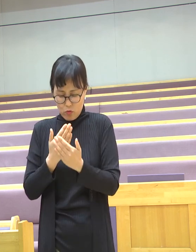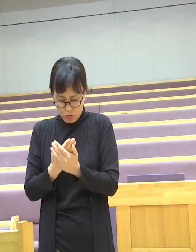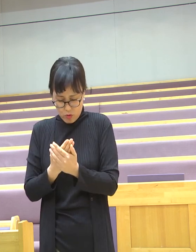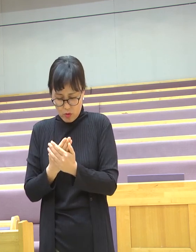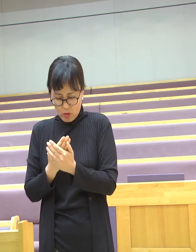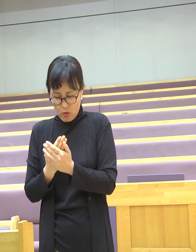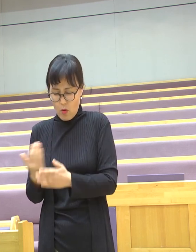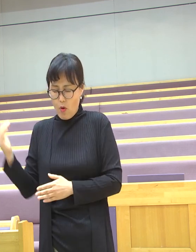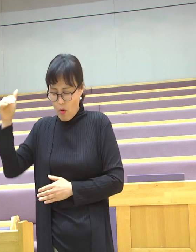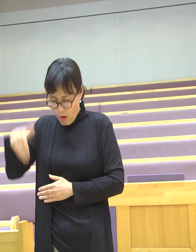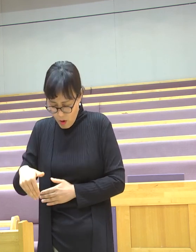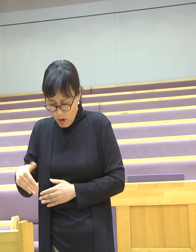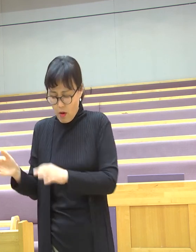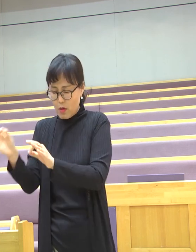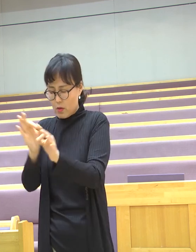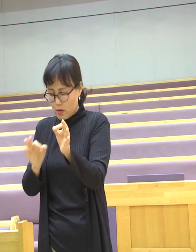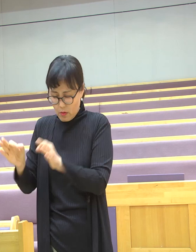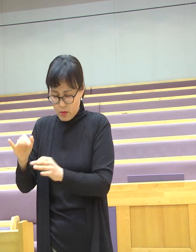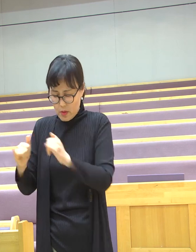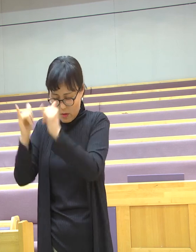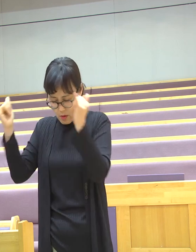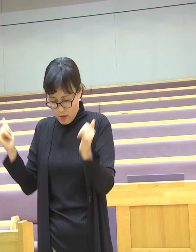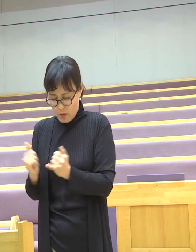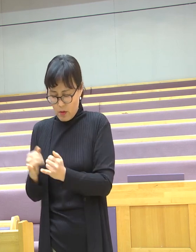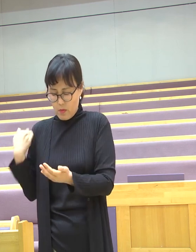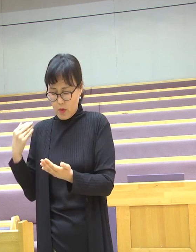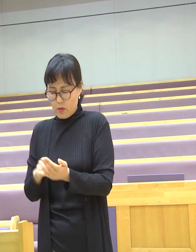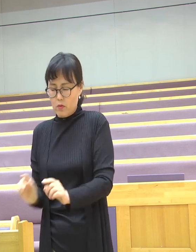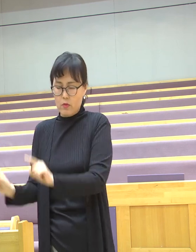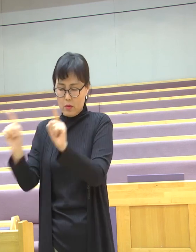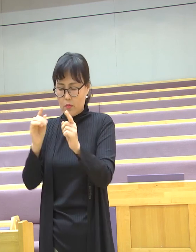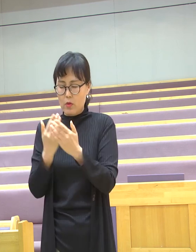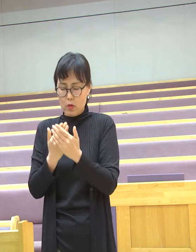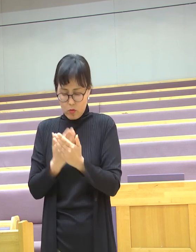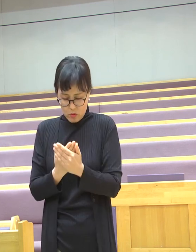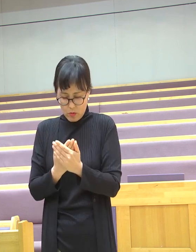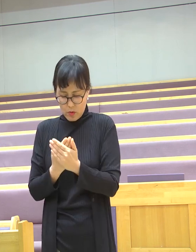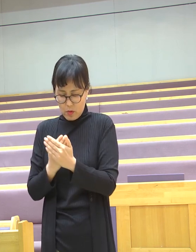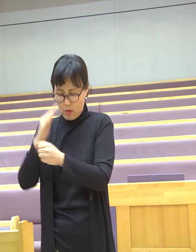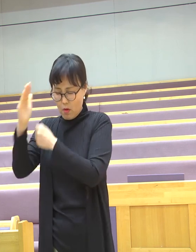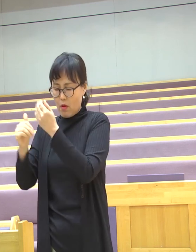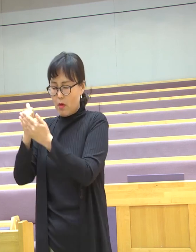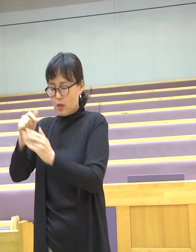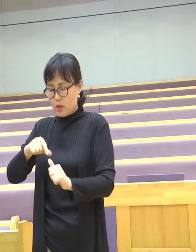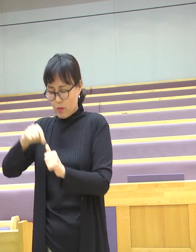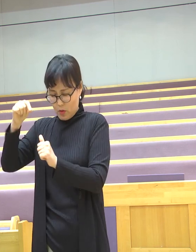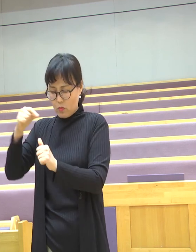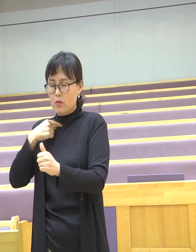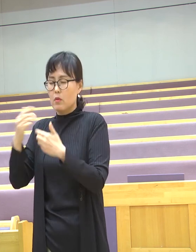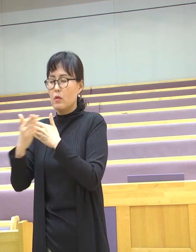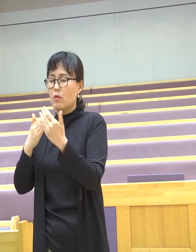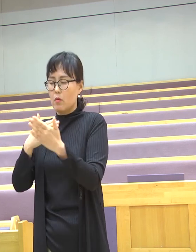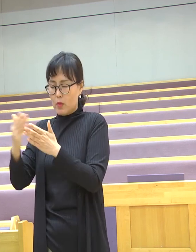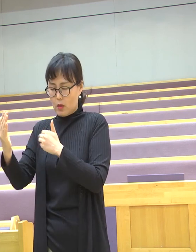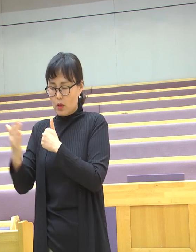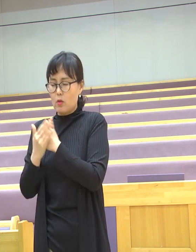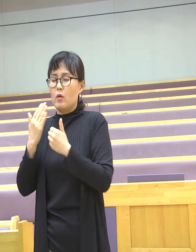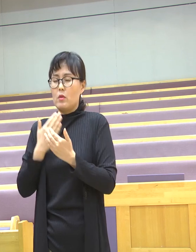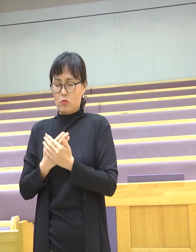사회 기반을 속히 회복시켜 주셔서 우리가 하나님의 구원을 경험하게